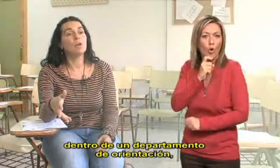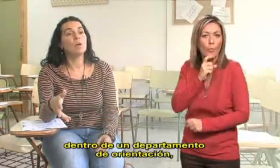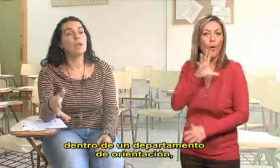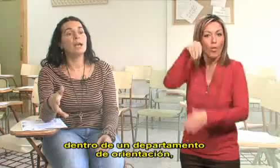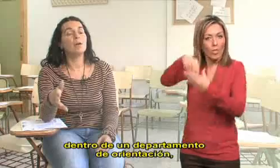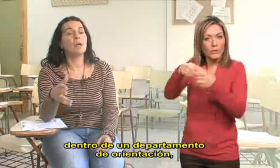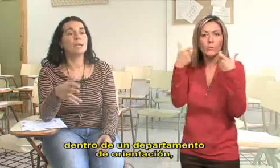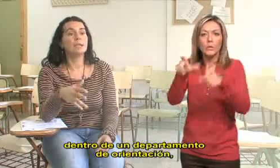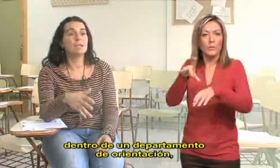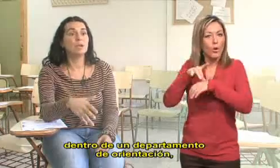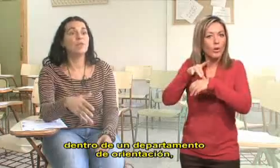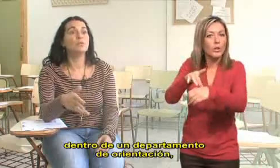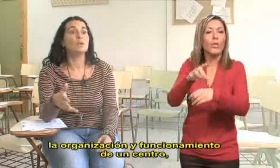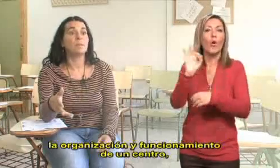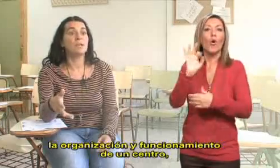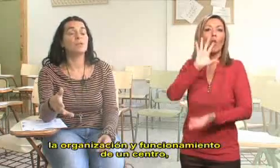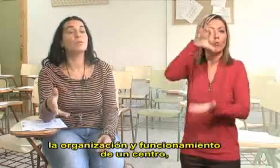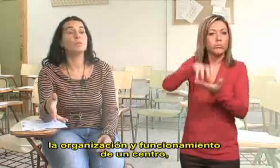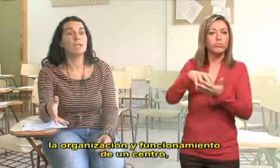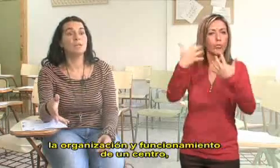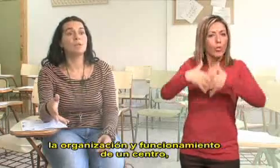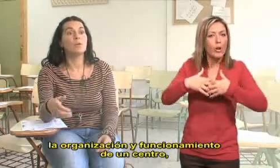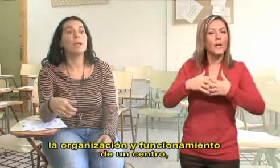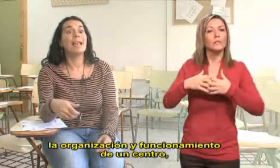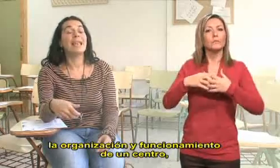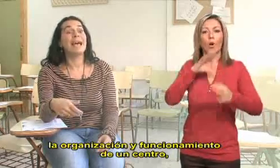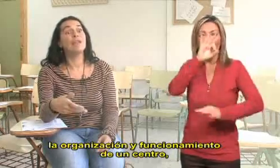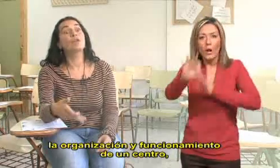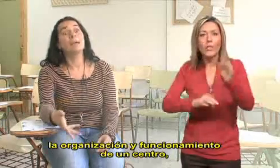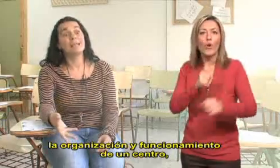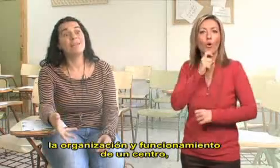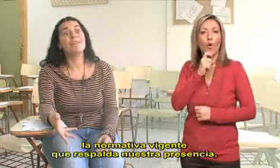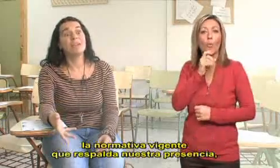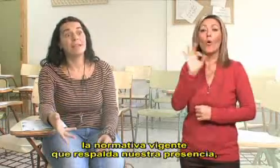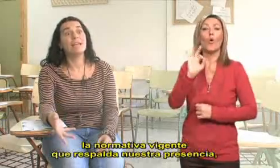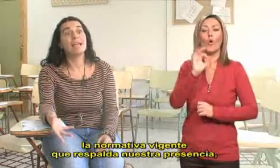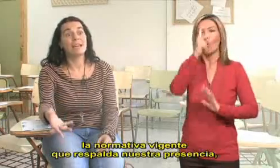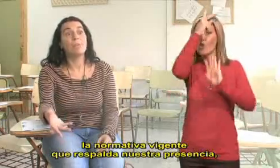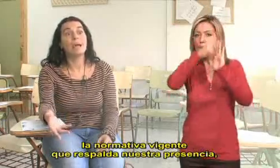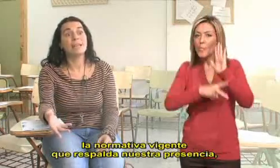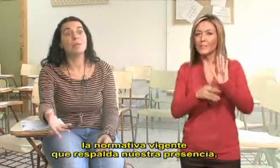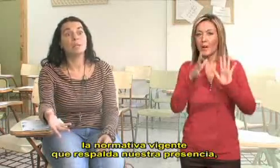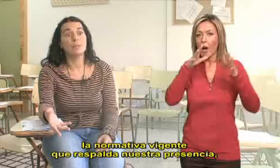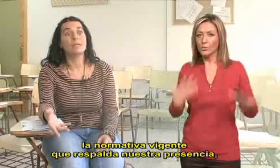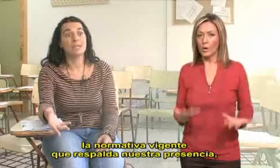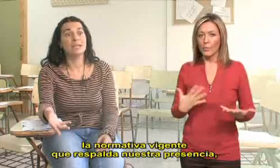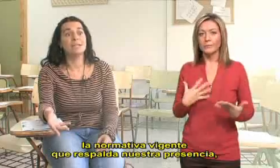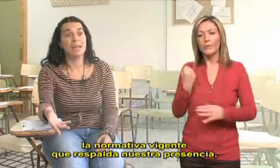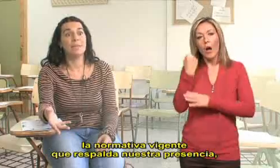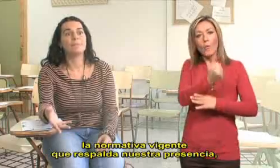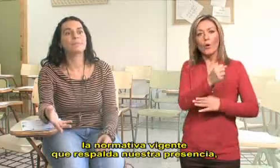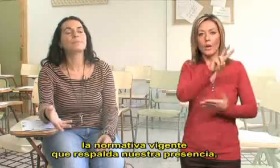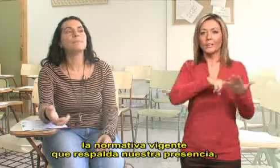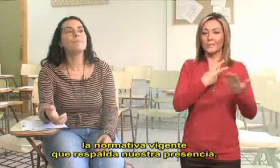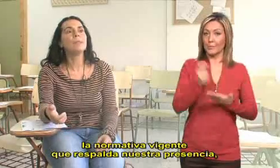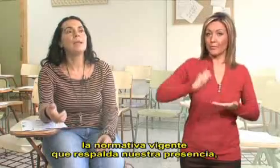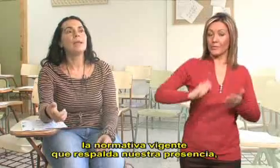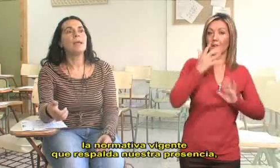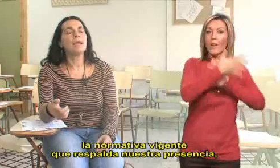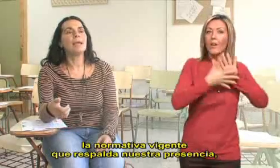orientación, la organización y funcionamiento de un centro, la normativa vigente que respalda nuestra presencia,